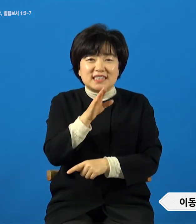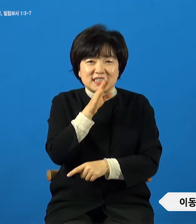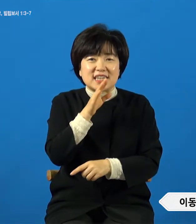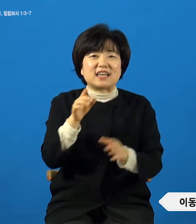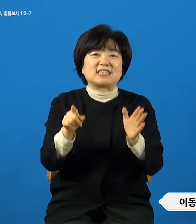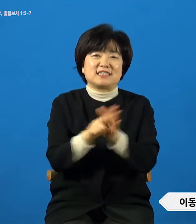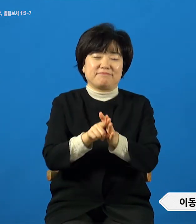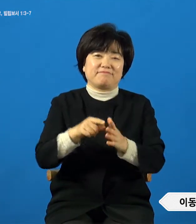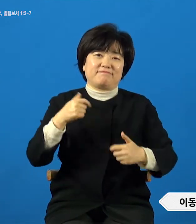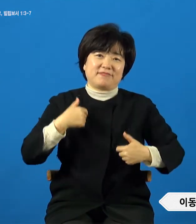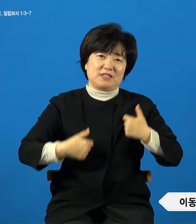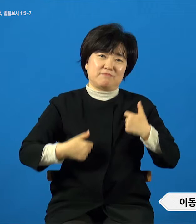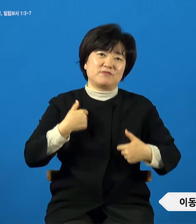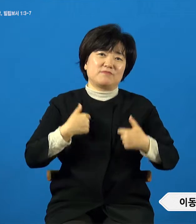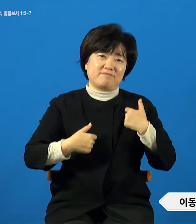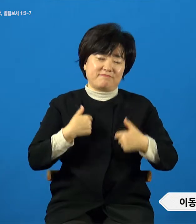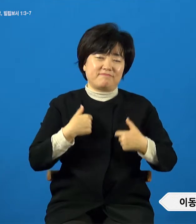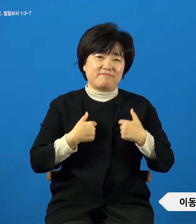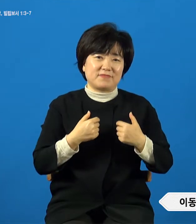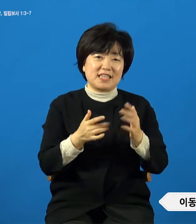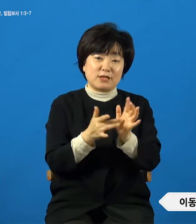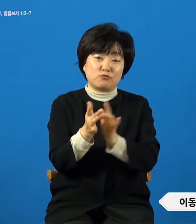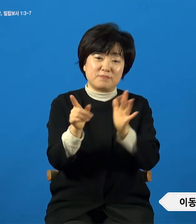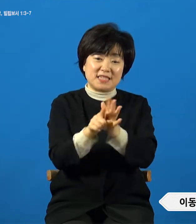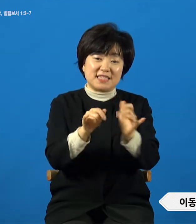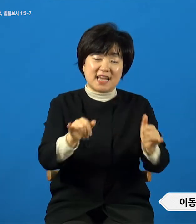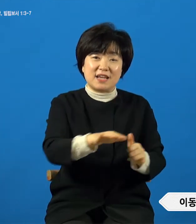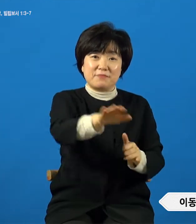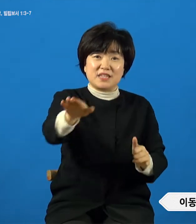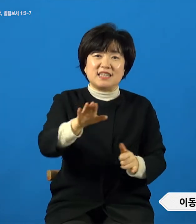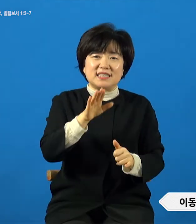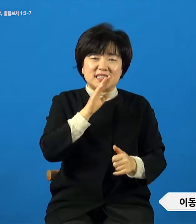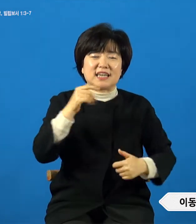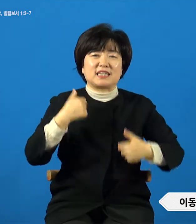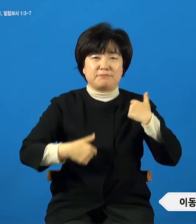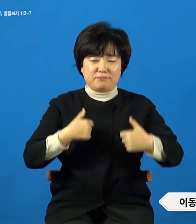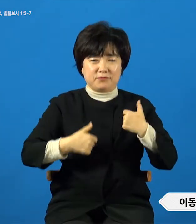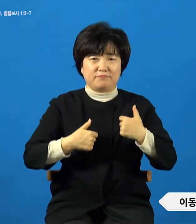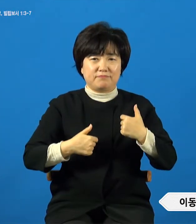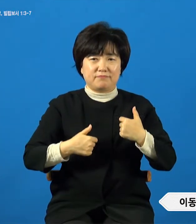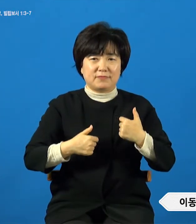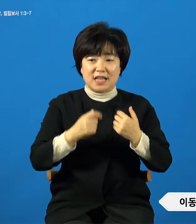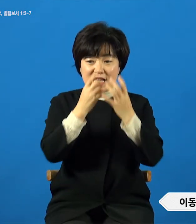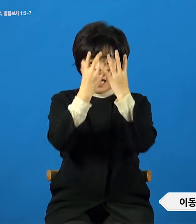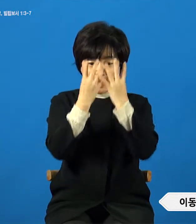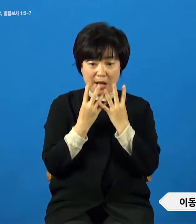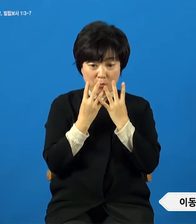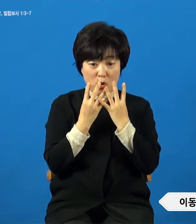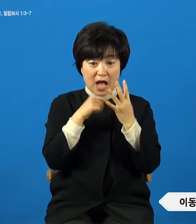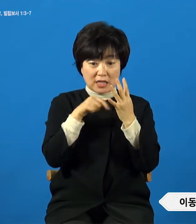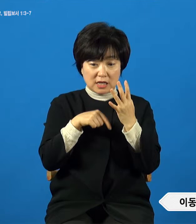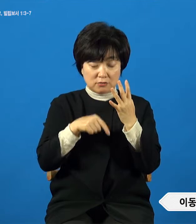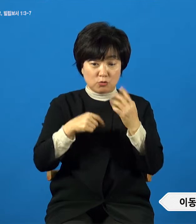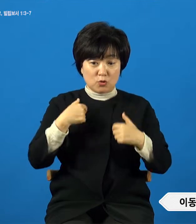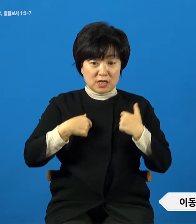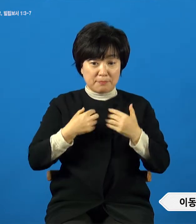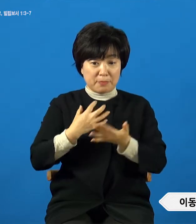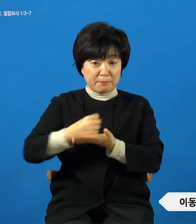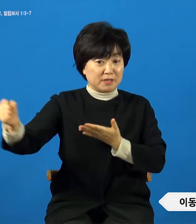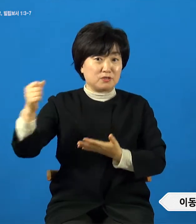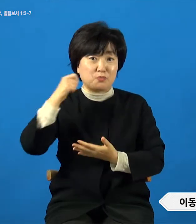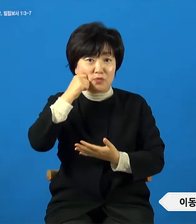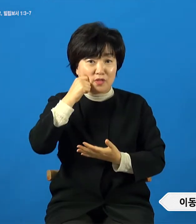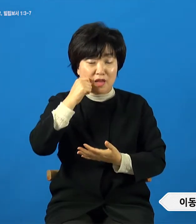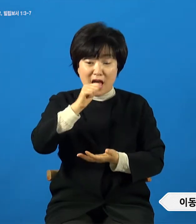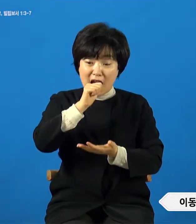진정한 기쁨의 이유가 되어야 할 줄로 믿습니다. 감옥이 빼앗아가지 못하는 기쁨, 쇠사슬이 맬 수